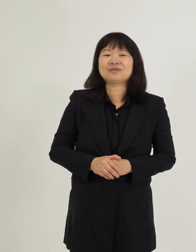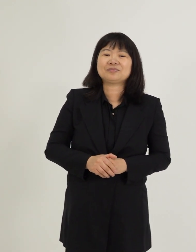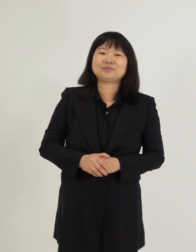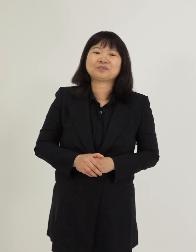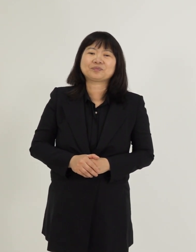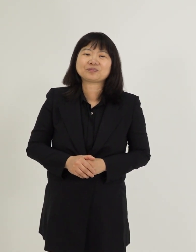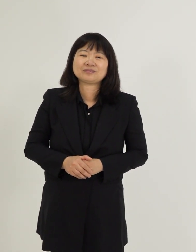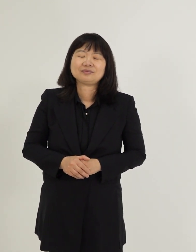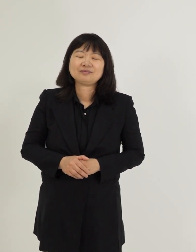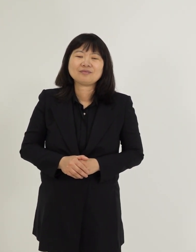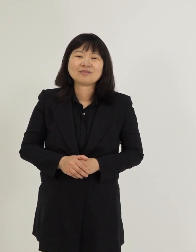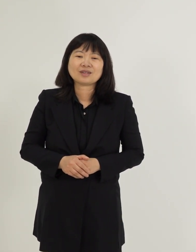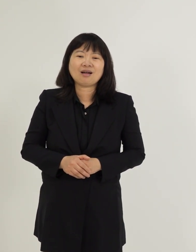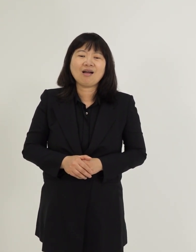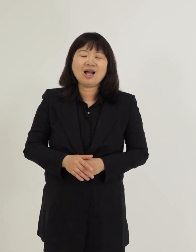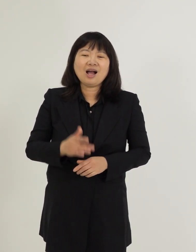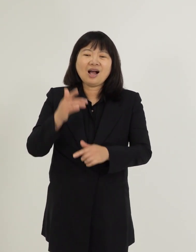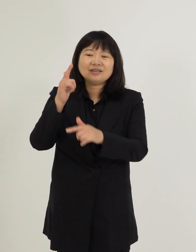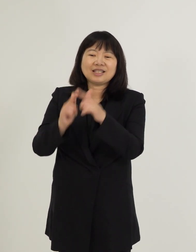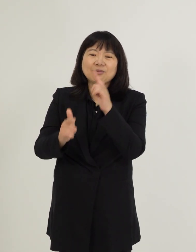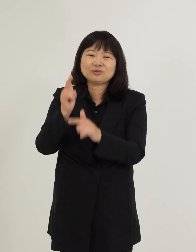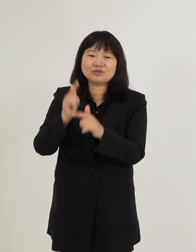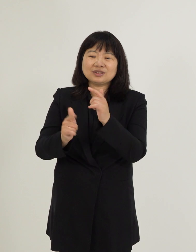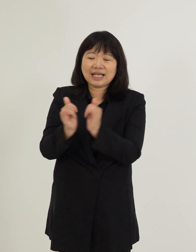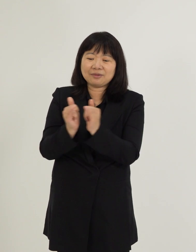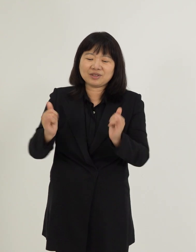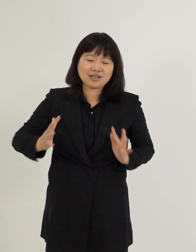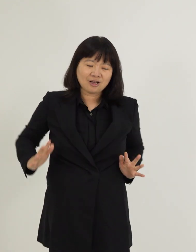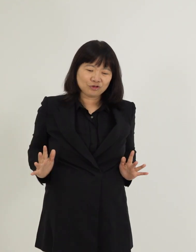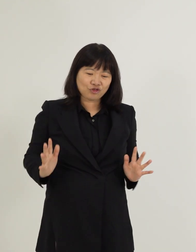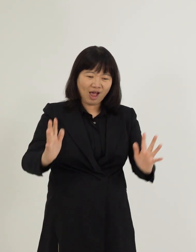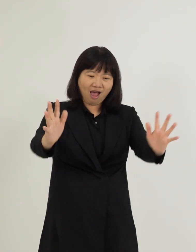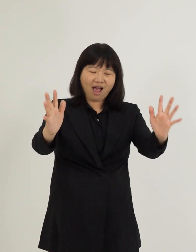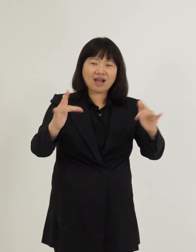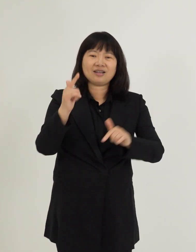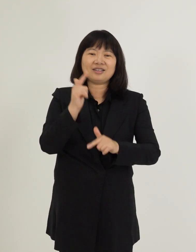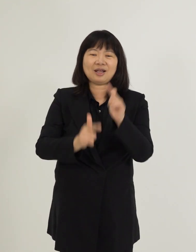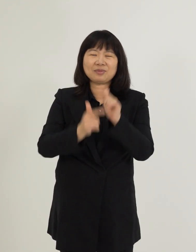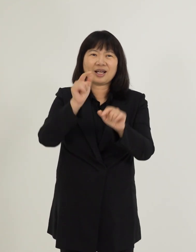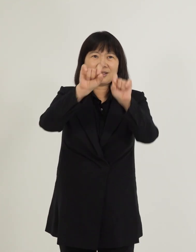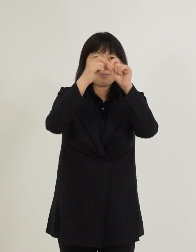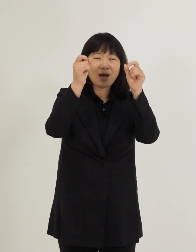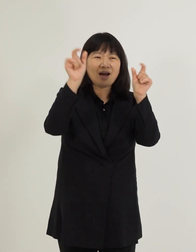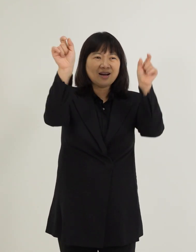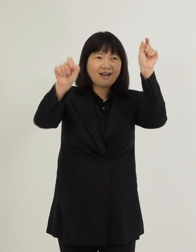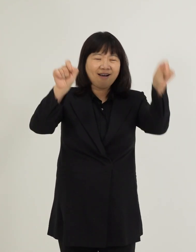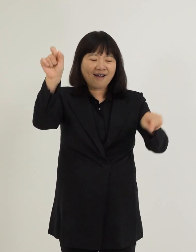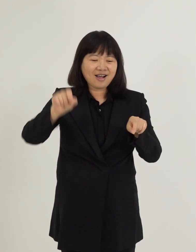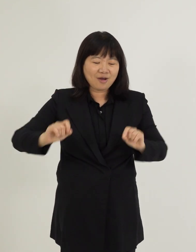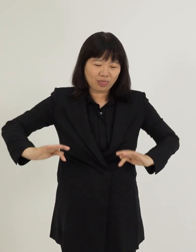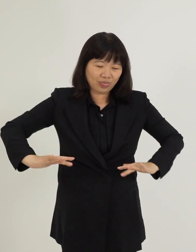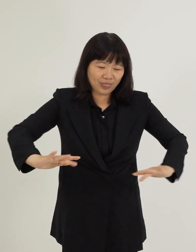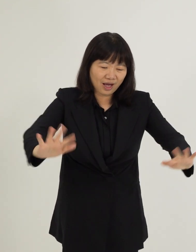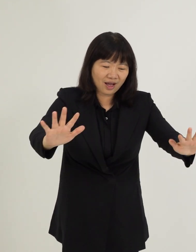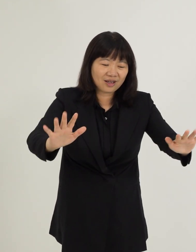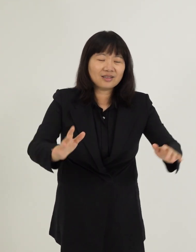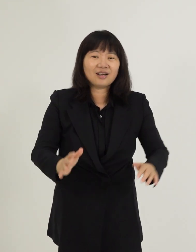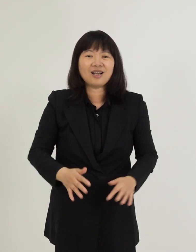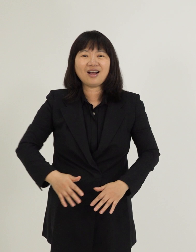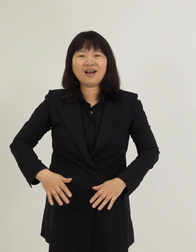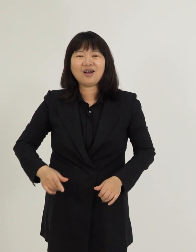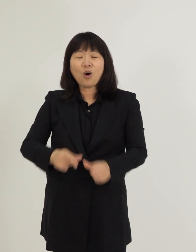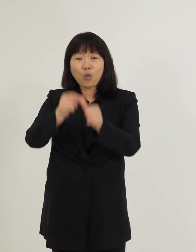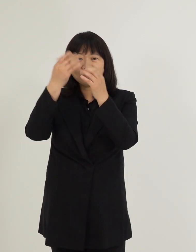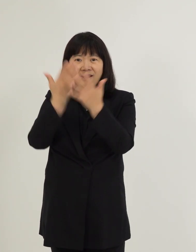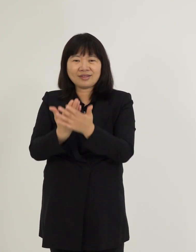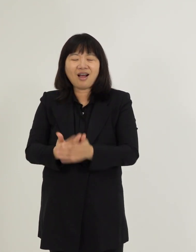이 연도에 나뭇가지들 지나가다 꺾어가지고 호산나 호산나 주의 이름으로 오시는 왕이